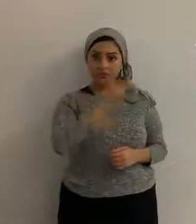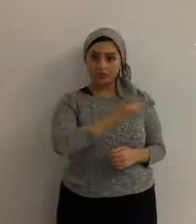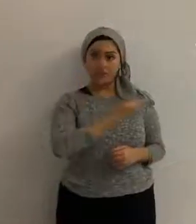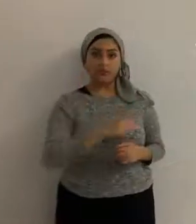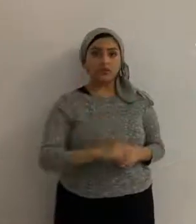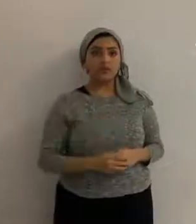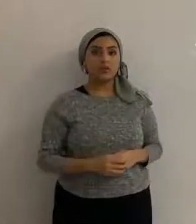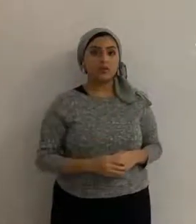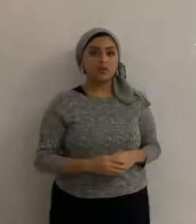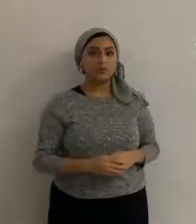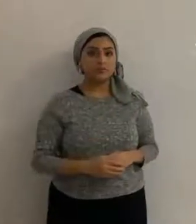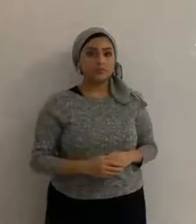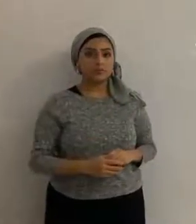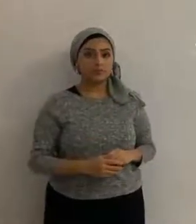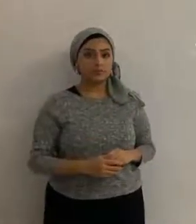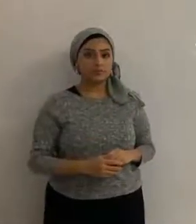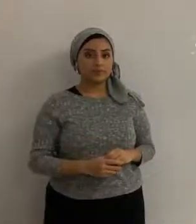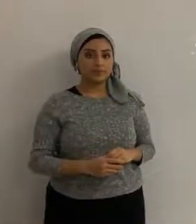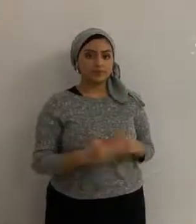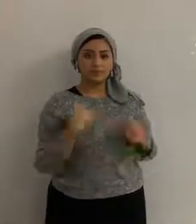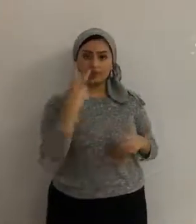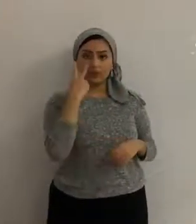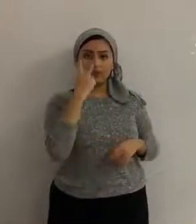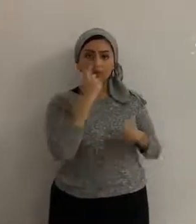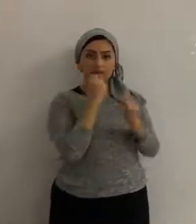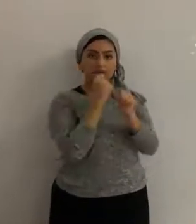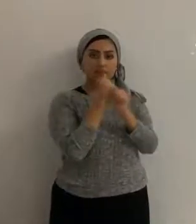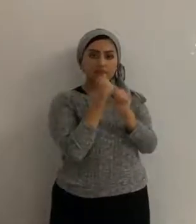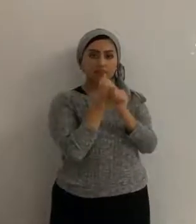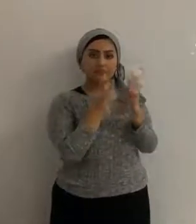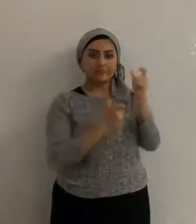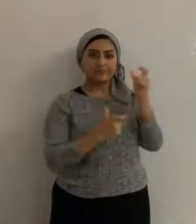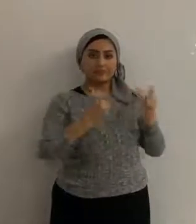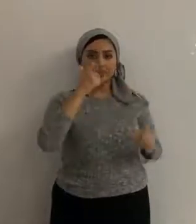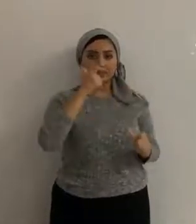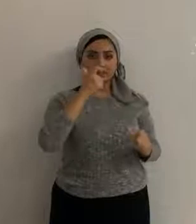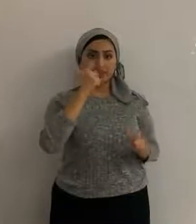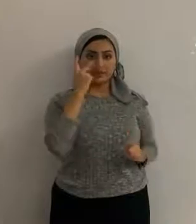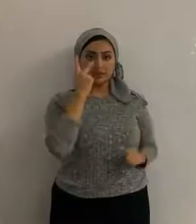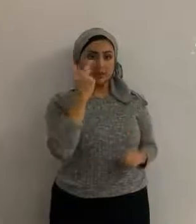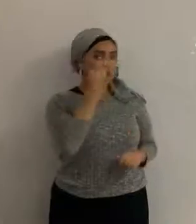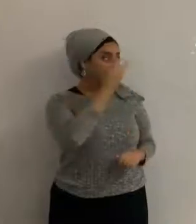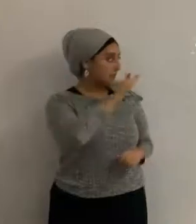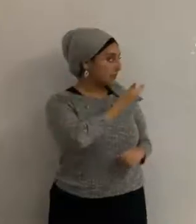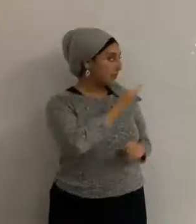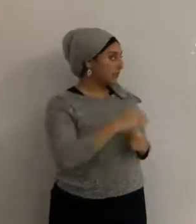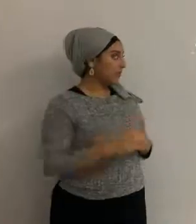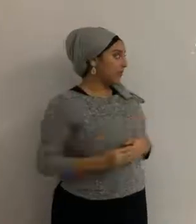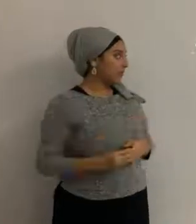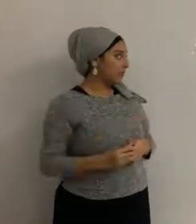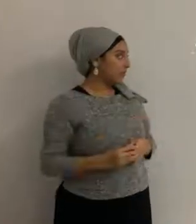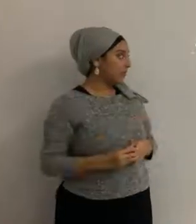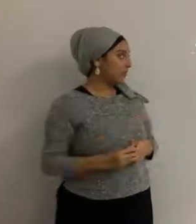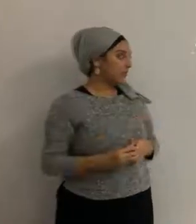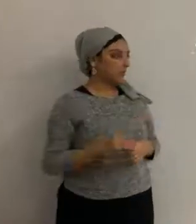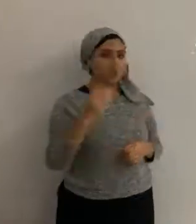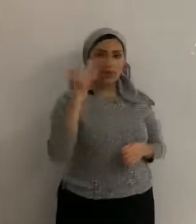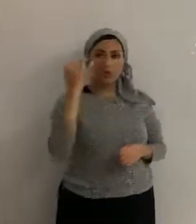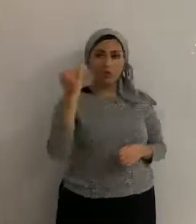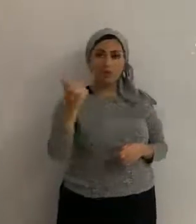una grúa que está gigantesca, es decir, que no tiene nada que ver. ¿Por qué esas grúas tan grandes? Ahorita yo le voy a